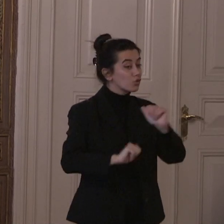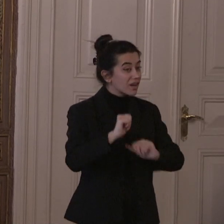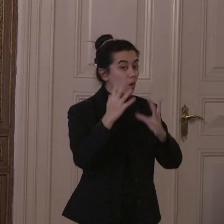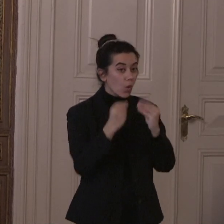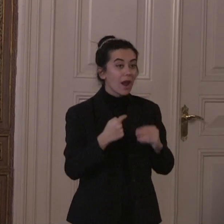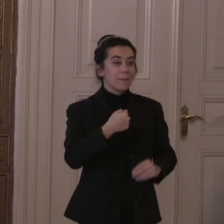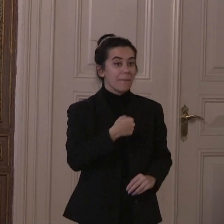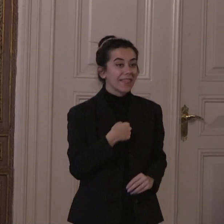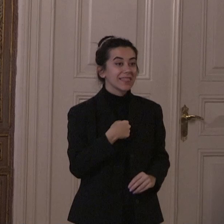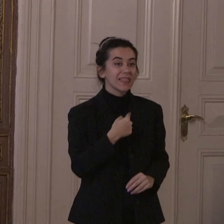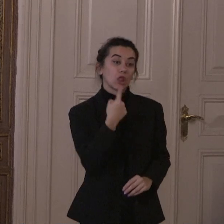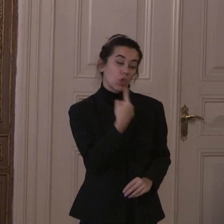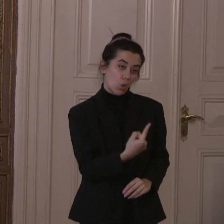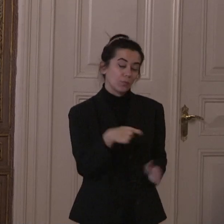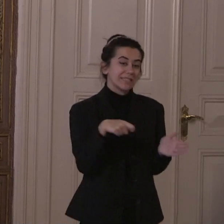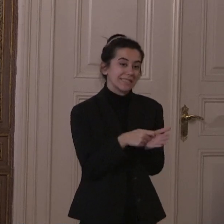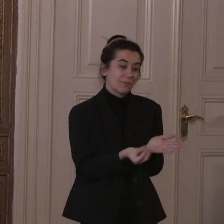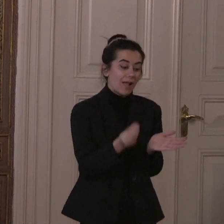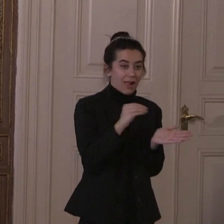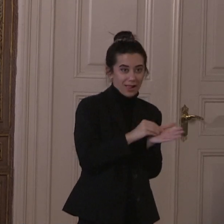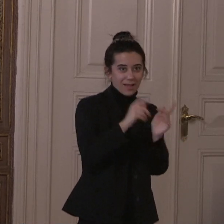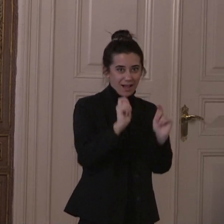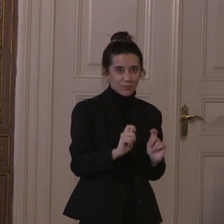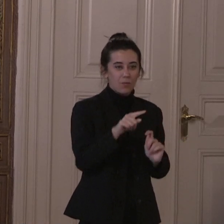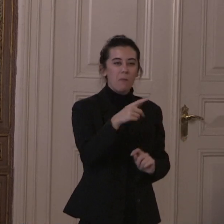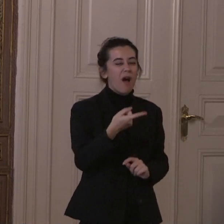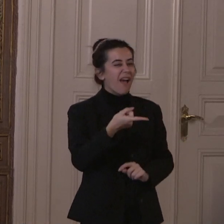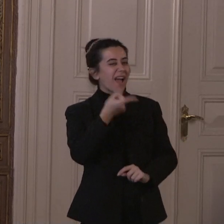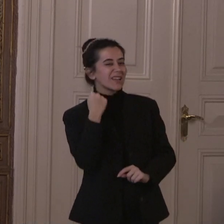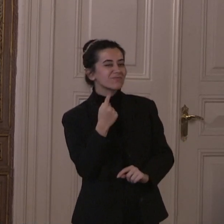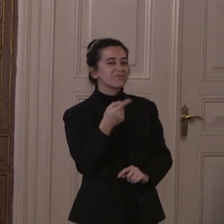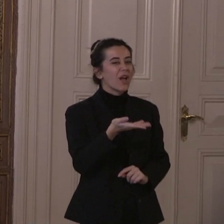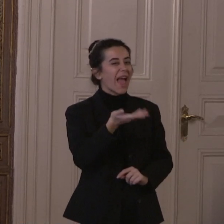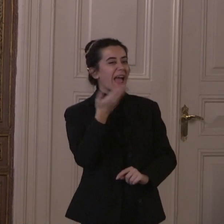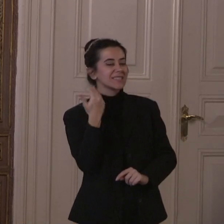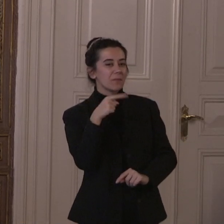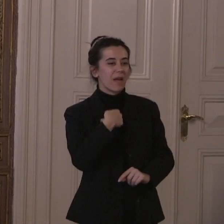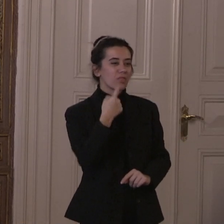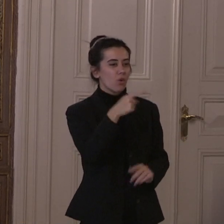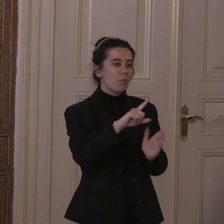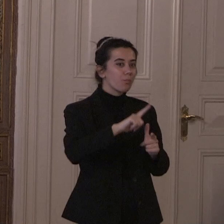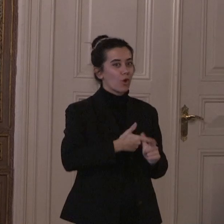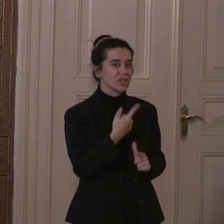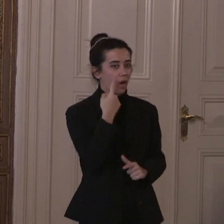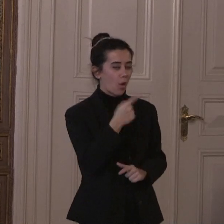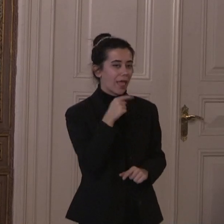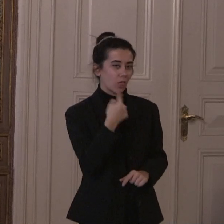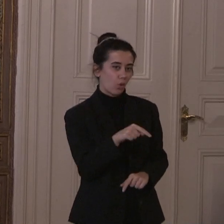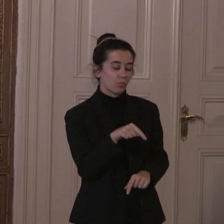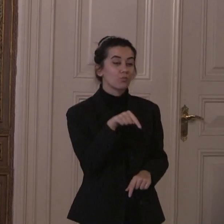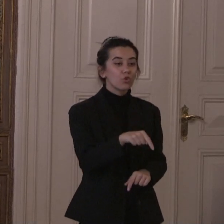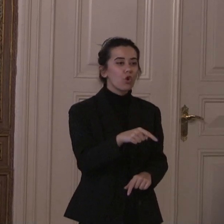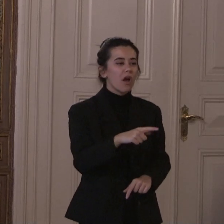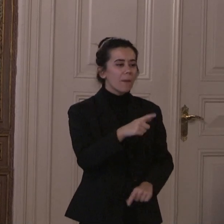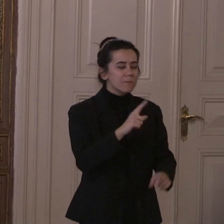ben isimlendirdim ama o dönem proje diyorduk da. Bütün üniversitenin çalışanları, personeli de dahil olmak üzere tespitler